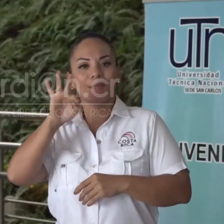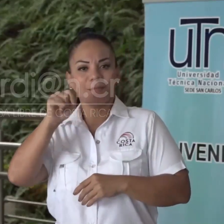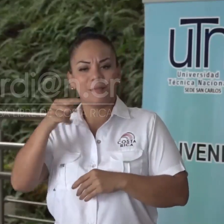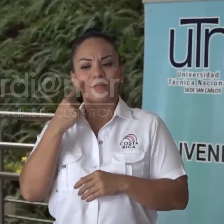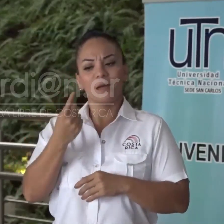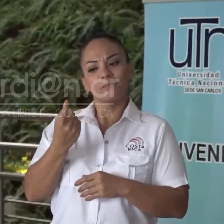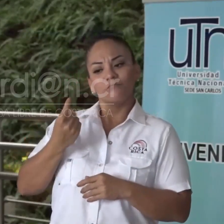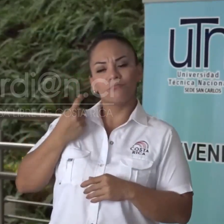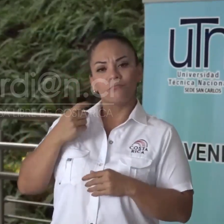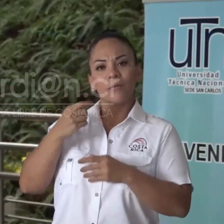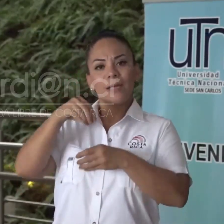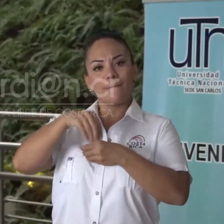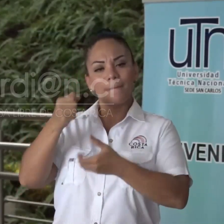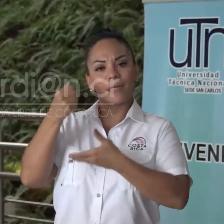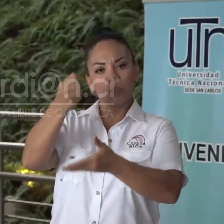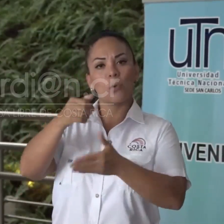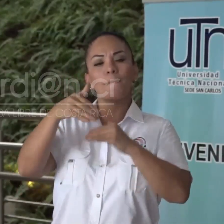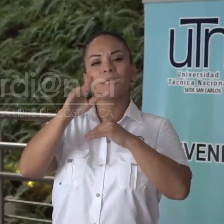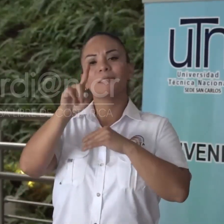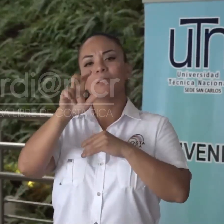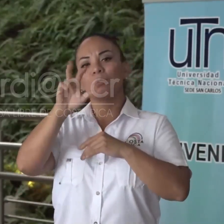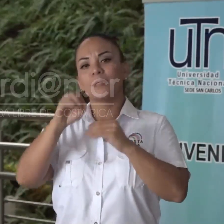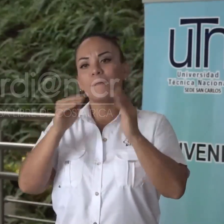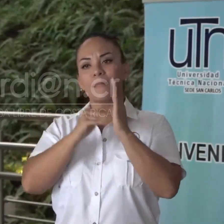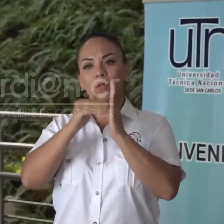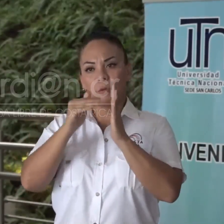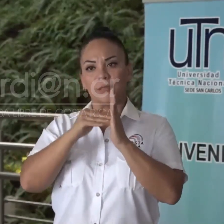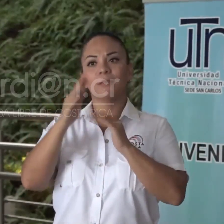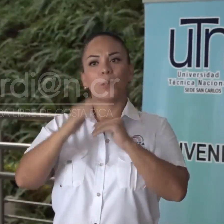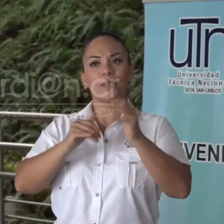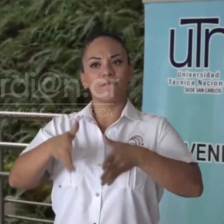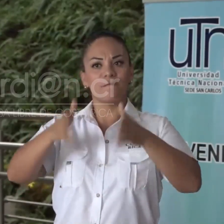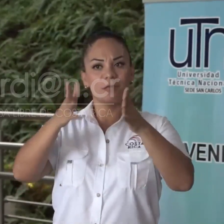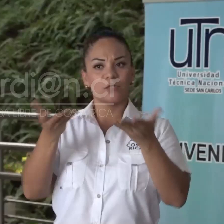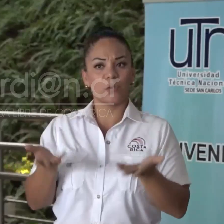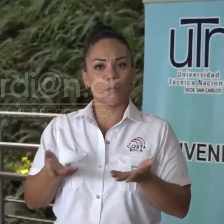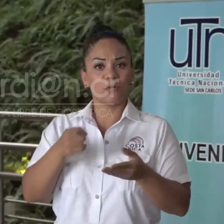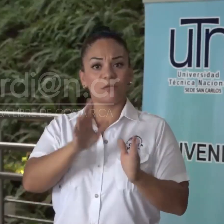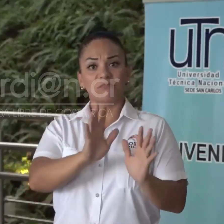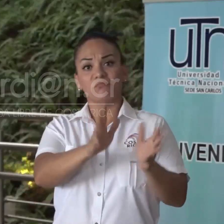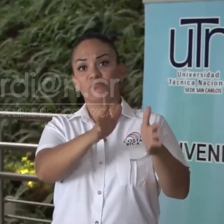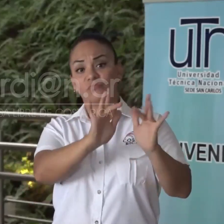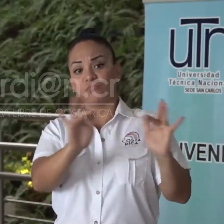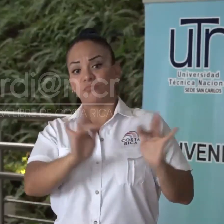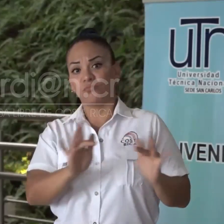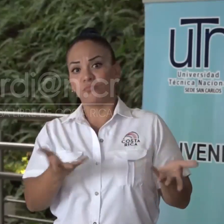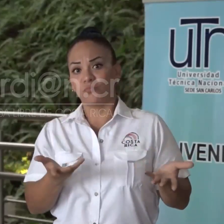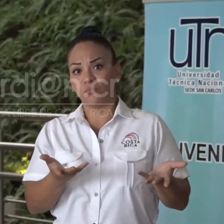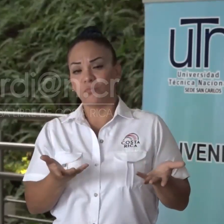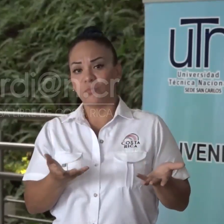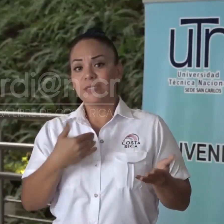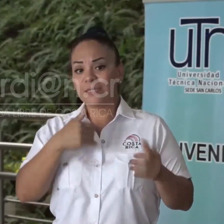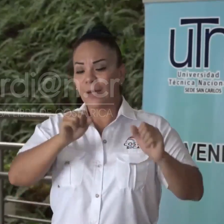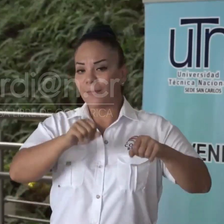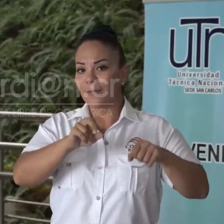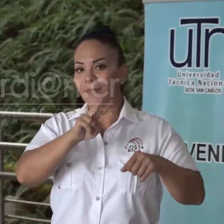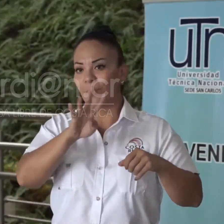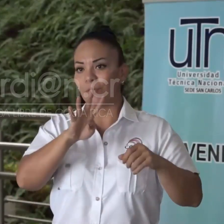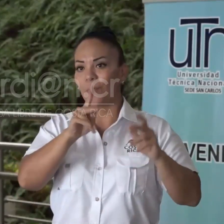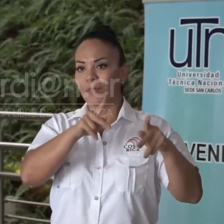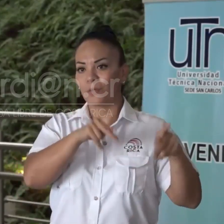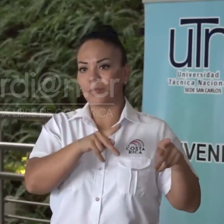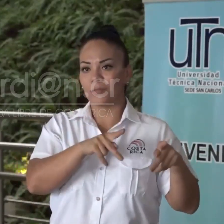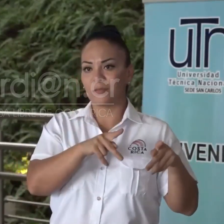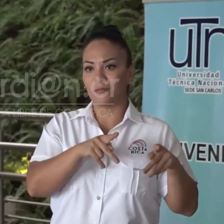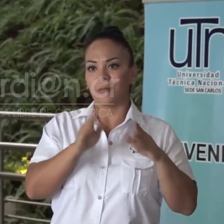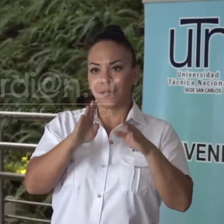poco realizó una inversión de más de 130 millones de colones en un edificio que a la larga se ha quedado desocupado, con una capacidad de 24 personas para atender a